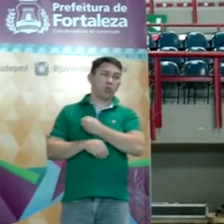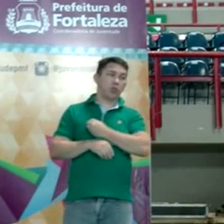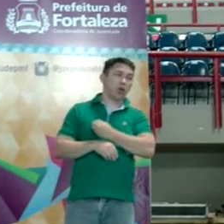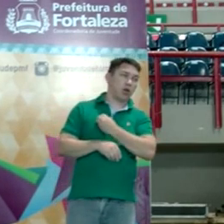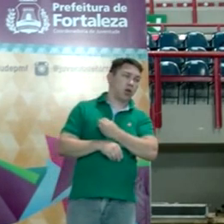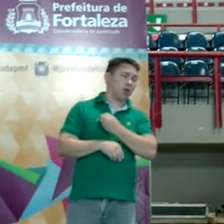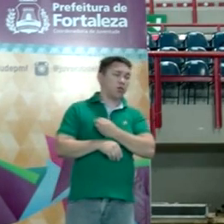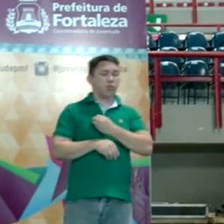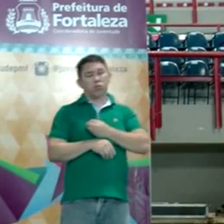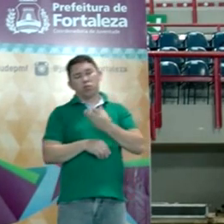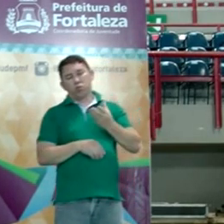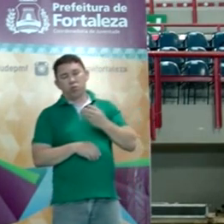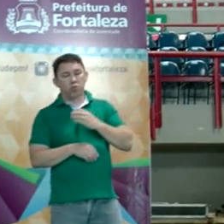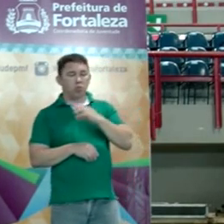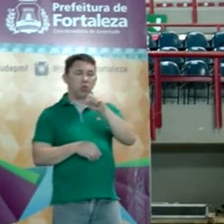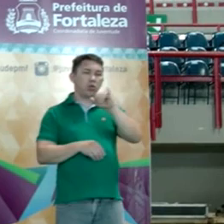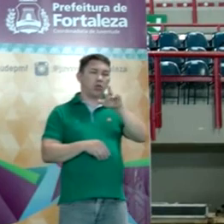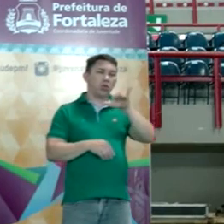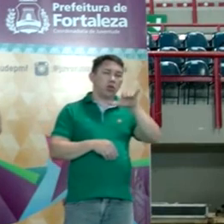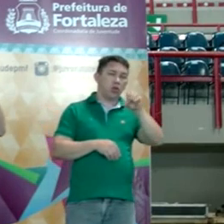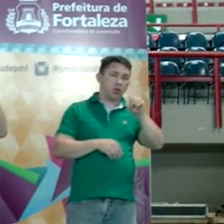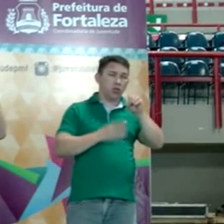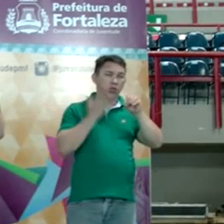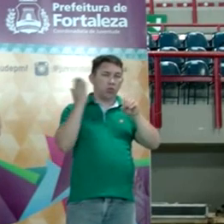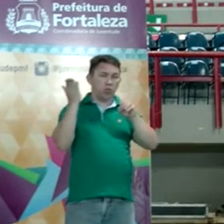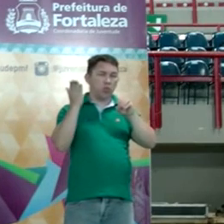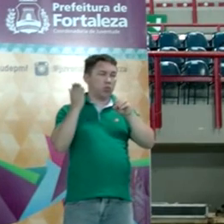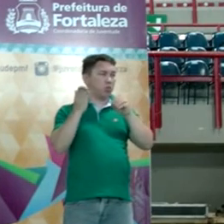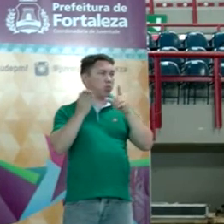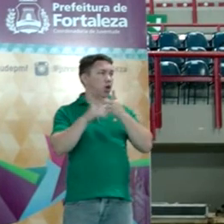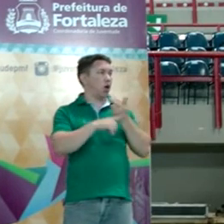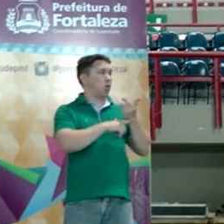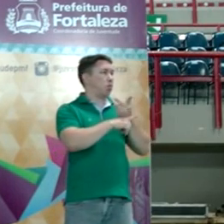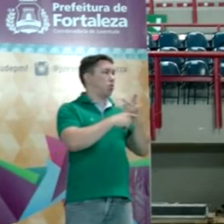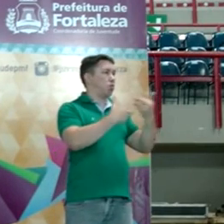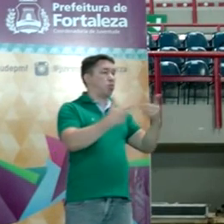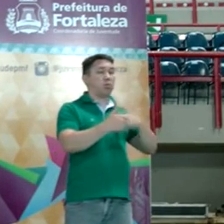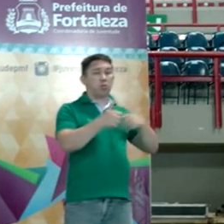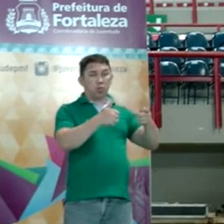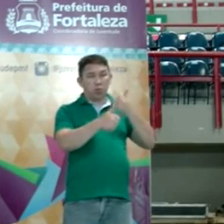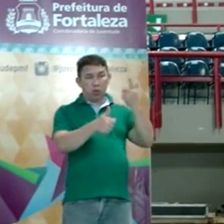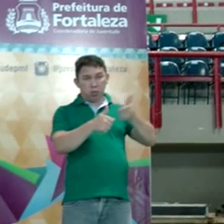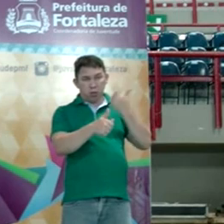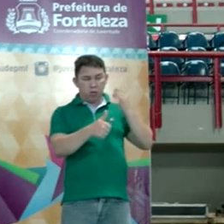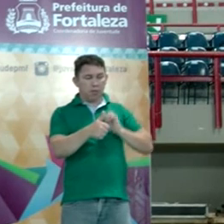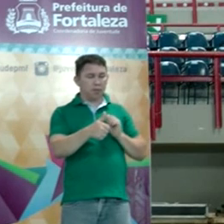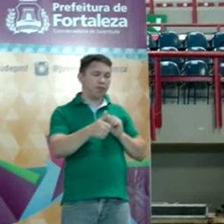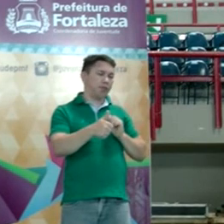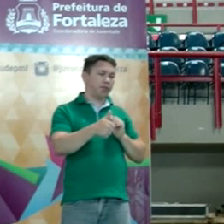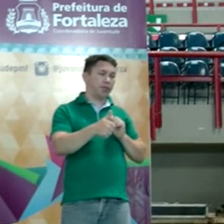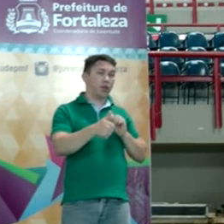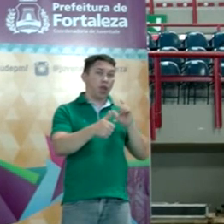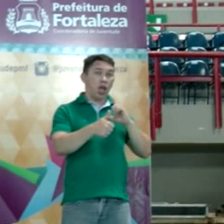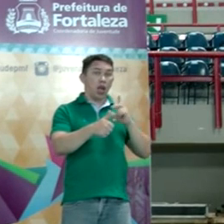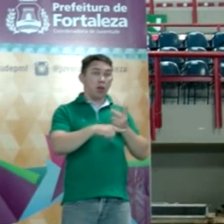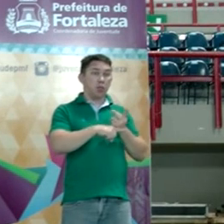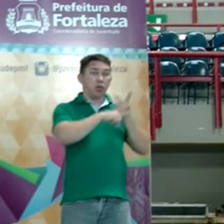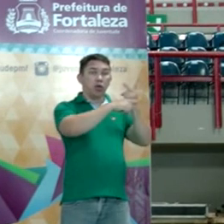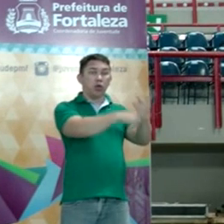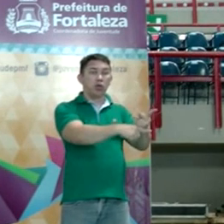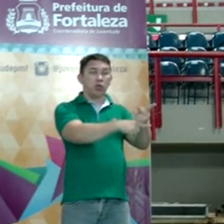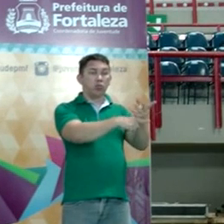estão buscando refúgio aí pelo mundo afora. Normalmente ela pode fazer, primeiro, ela pode